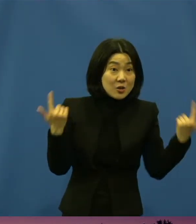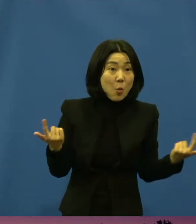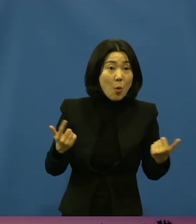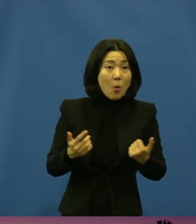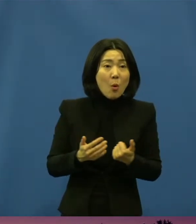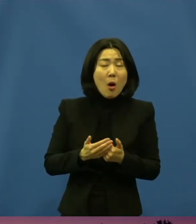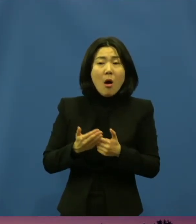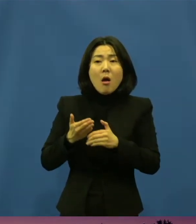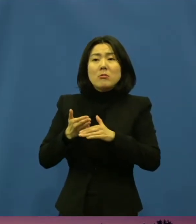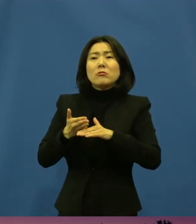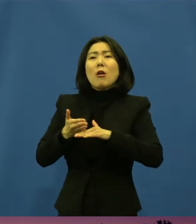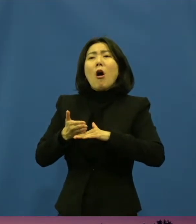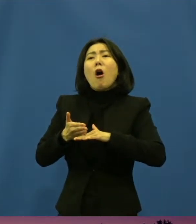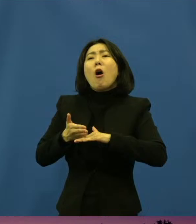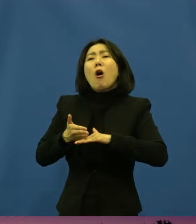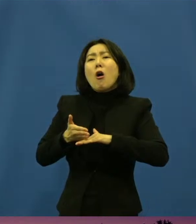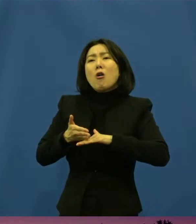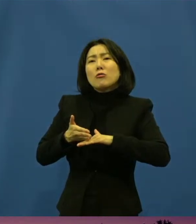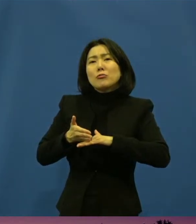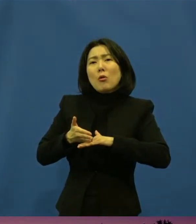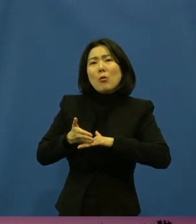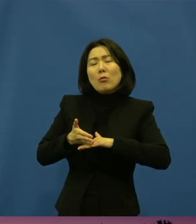영적 온도가 조금씩 떨어지는 거예요.